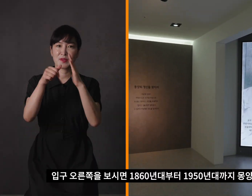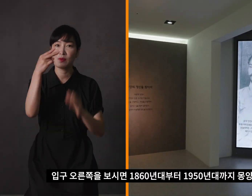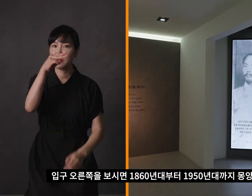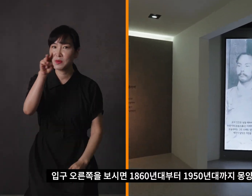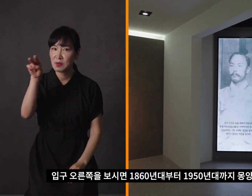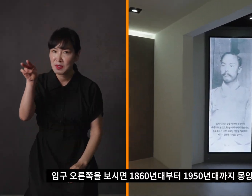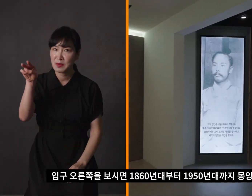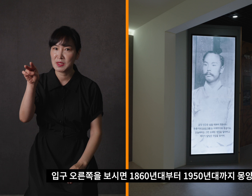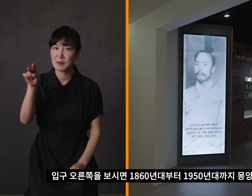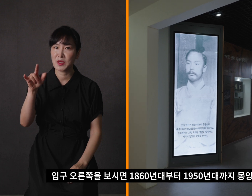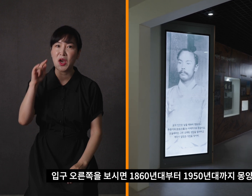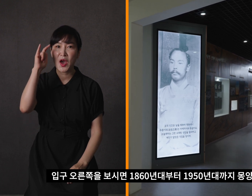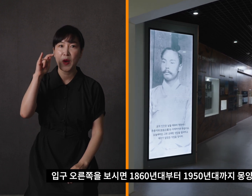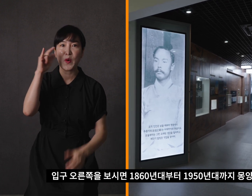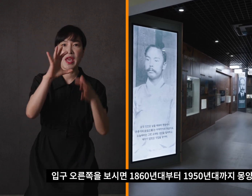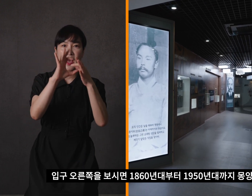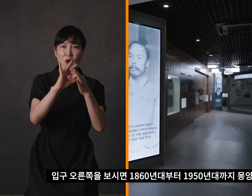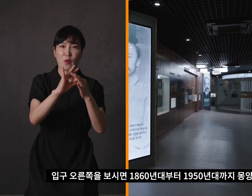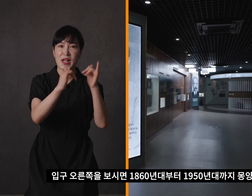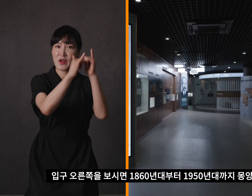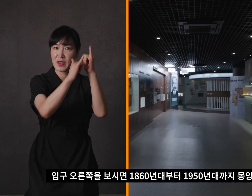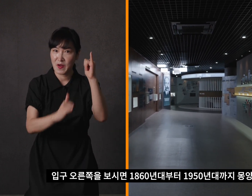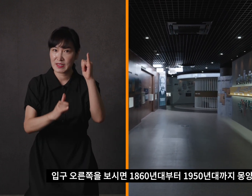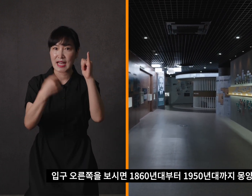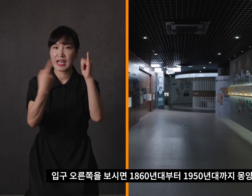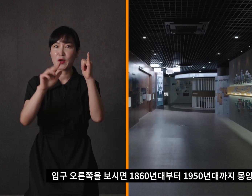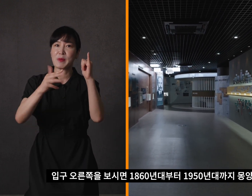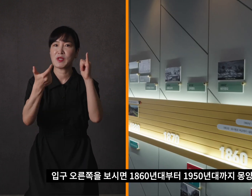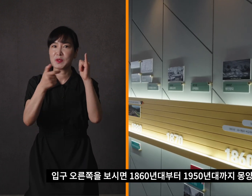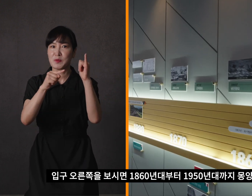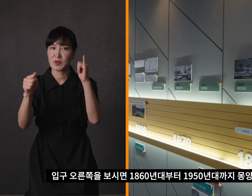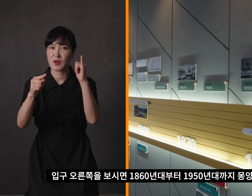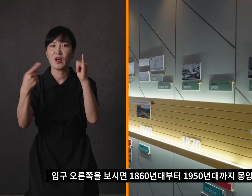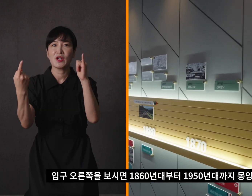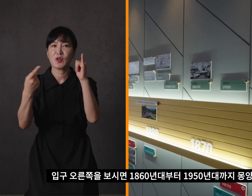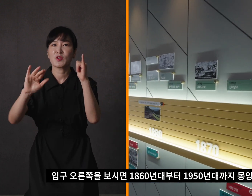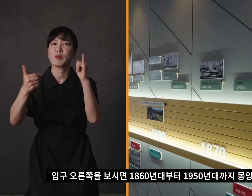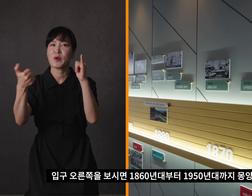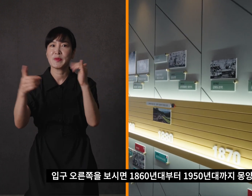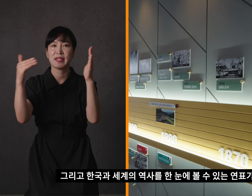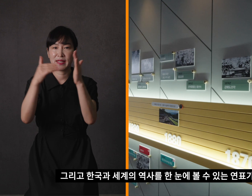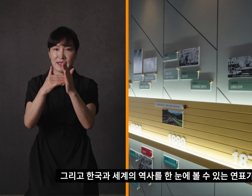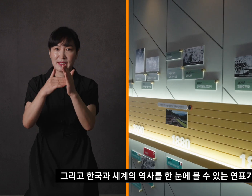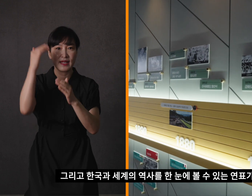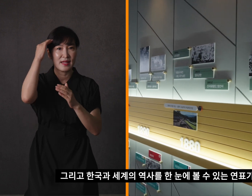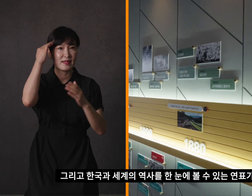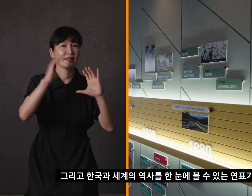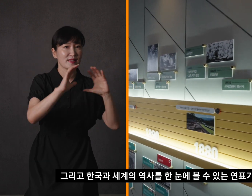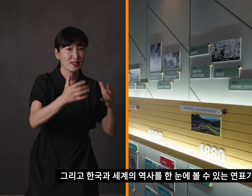입구 오른쪽을 보시면 1860년대부터 1950년대까지 몽양이 걸어온 길,